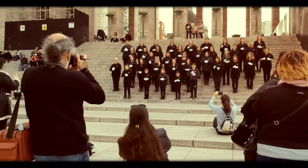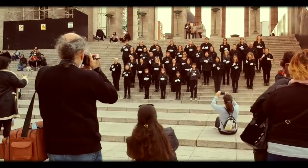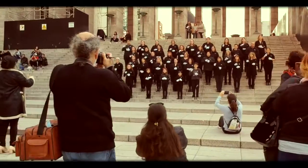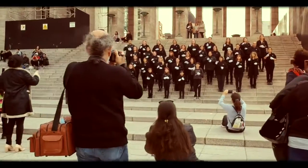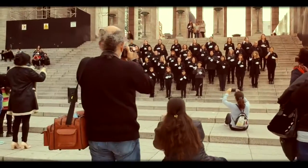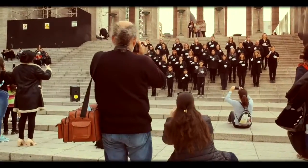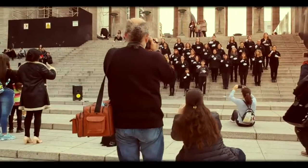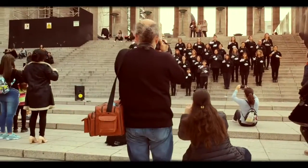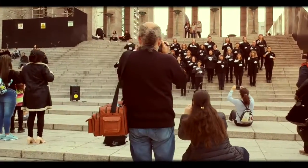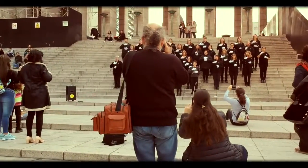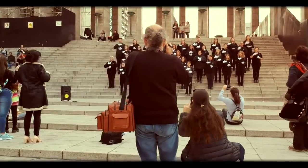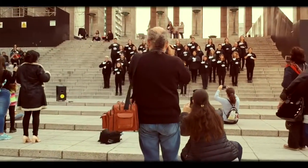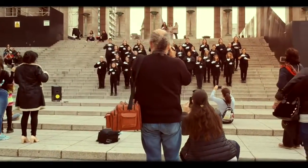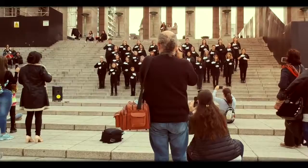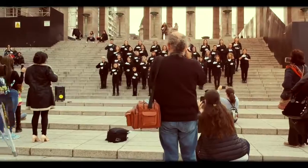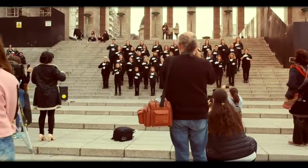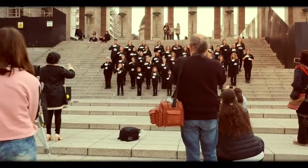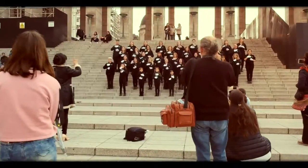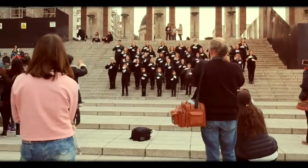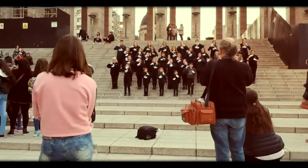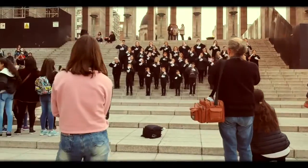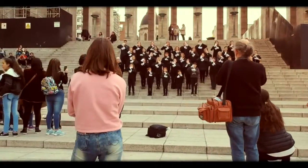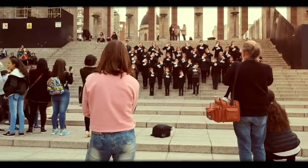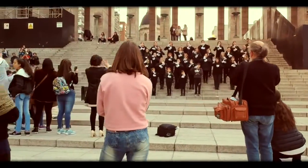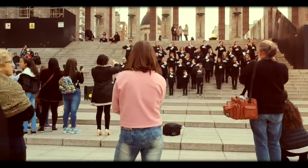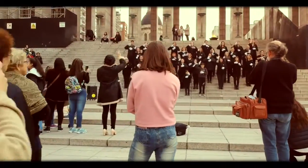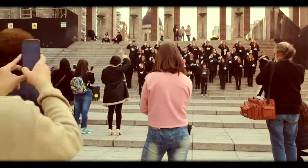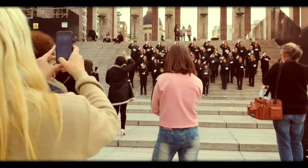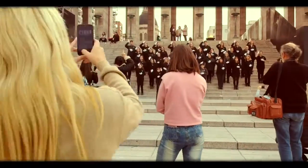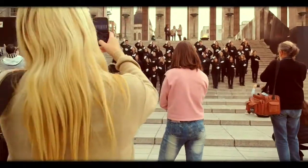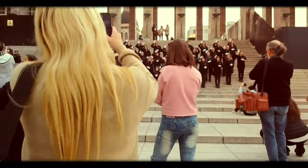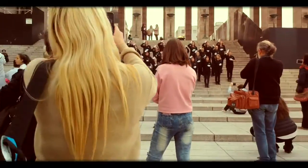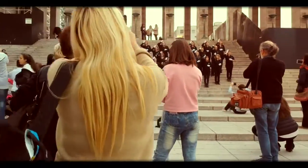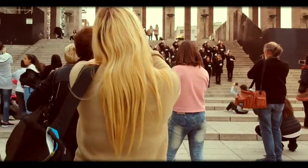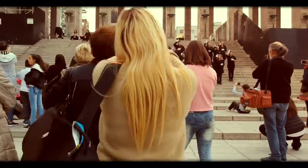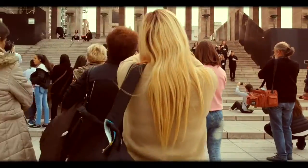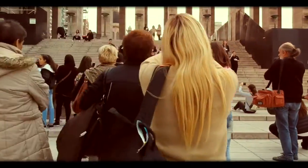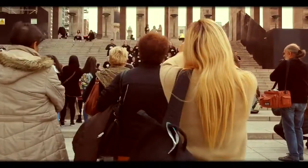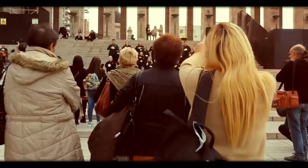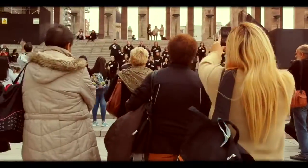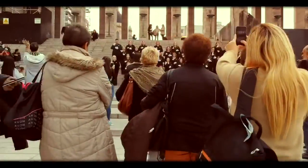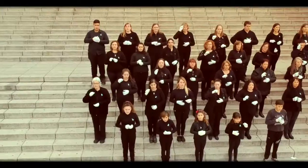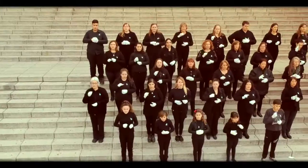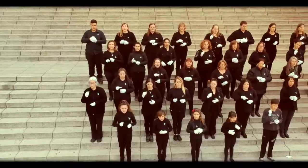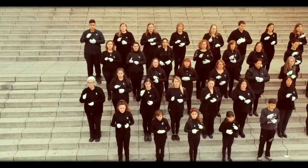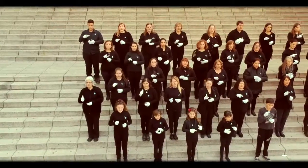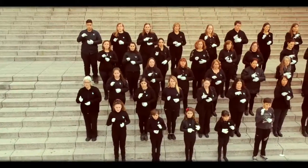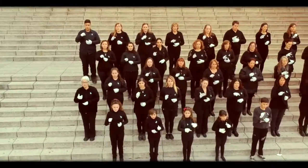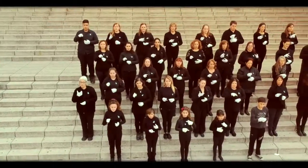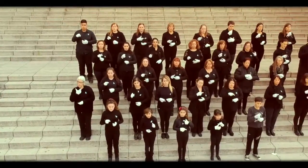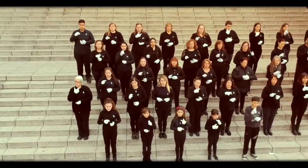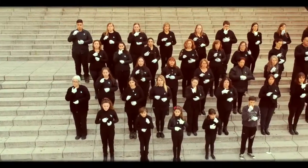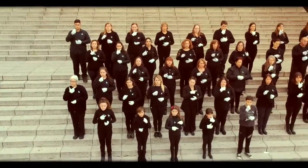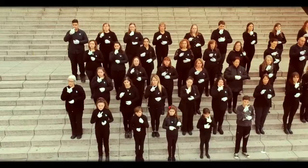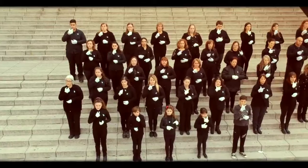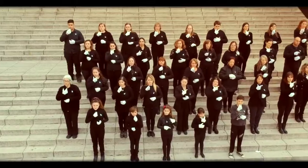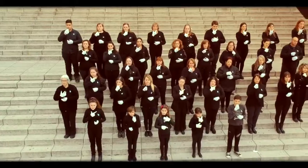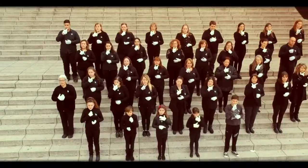Dame tu esperanza, America's ire Dame tu sonrisa,